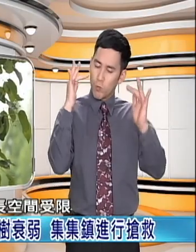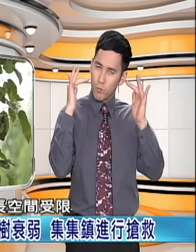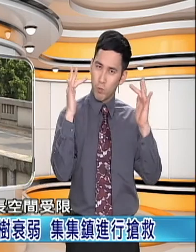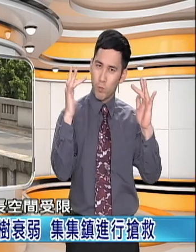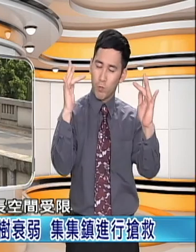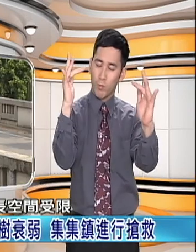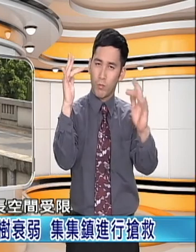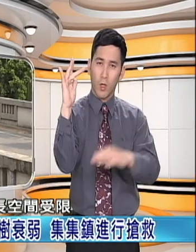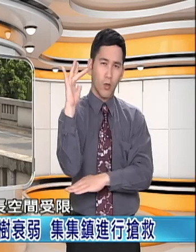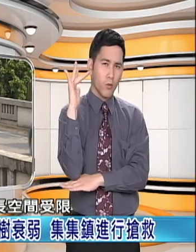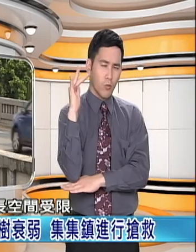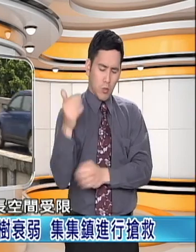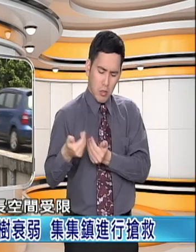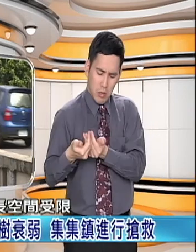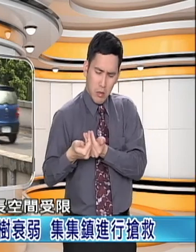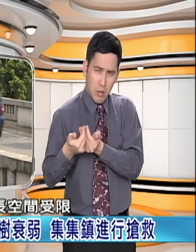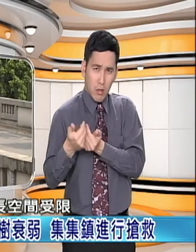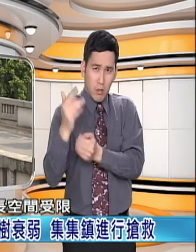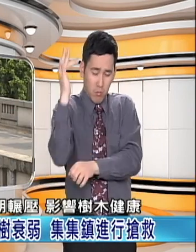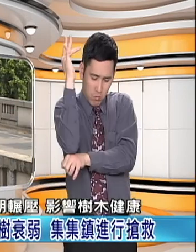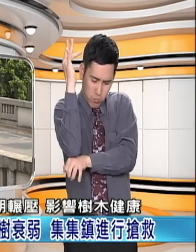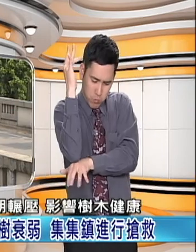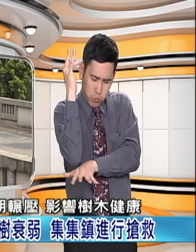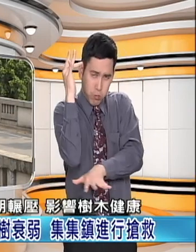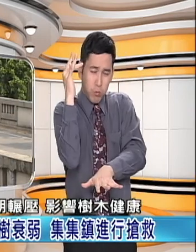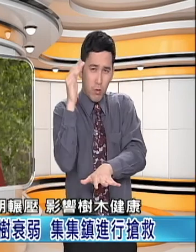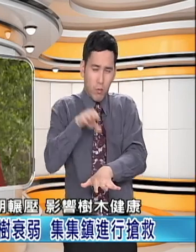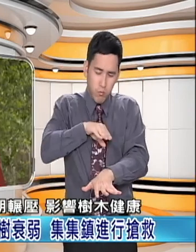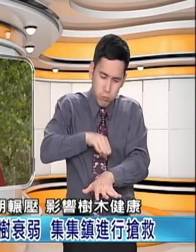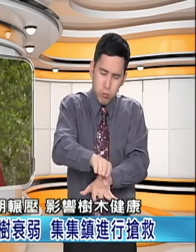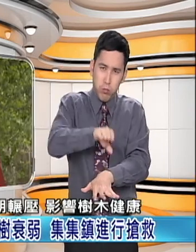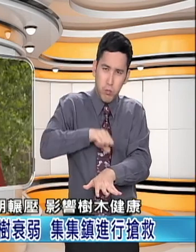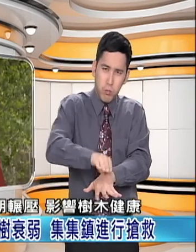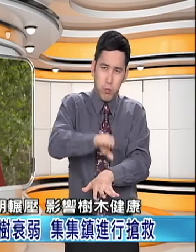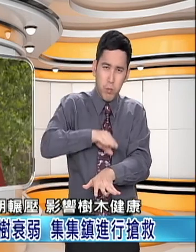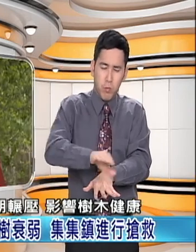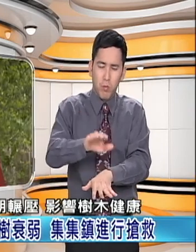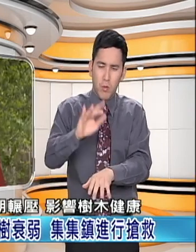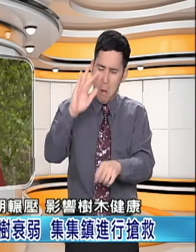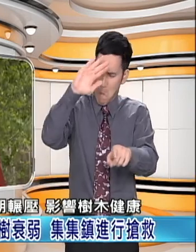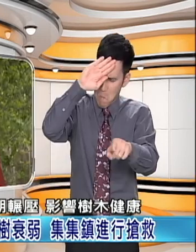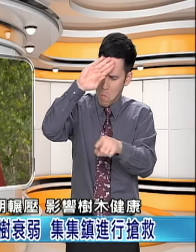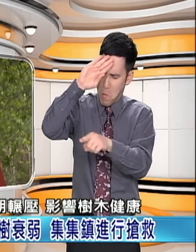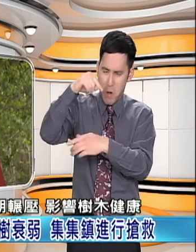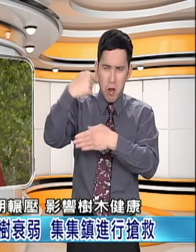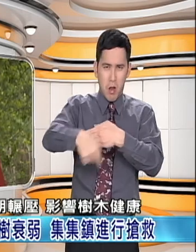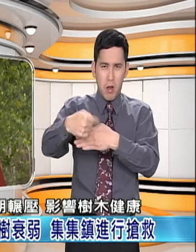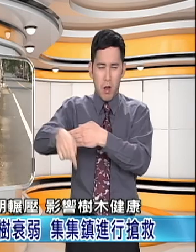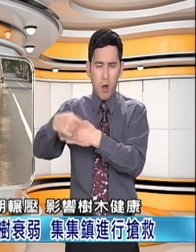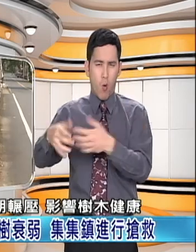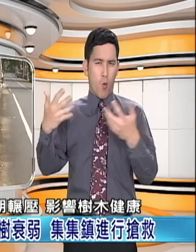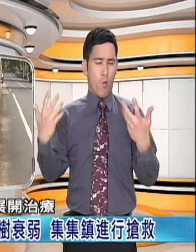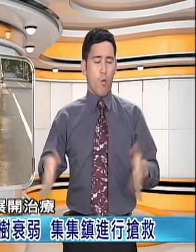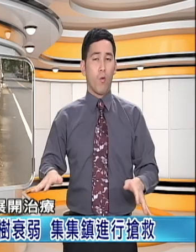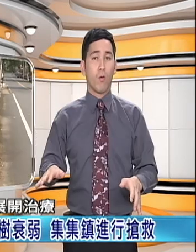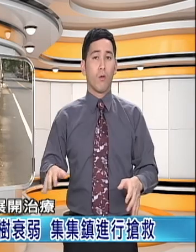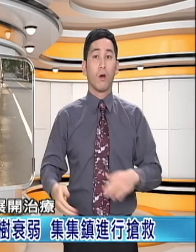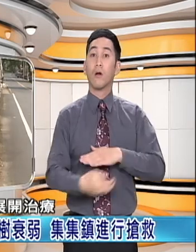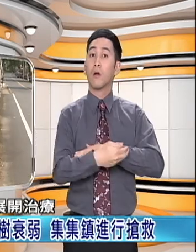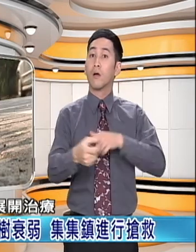树生长空间受限，加上车辆长期碾压，影响了树木的健康。镇公所已经展开